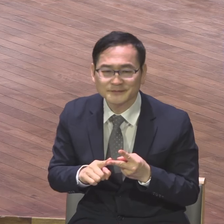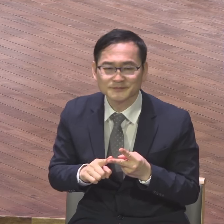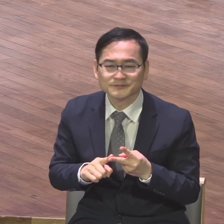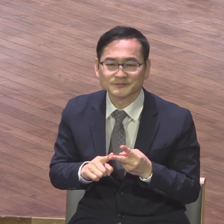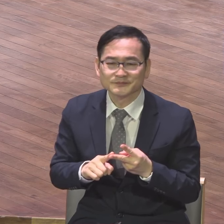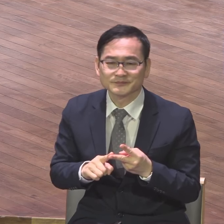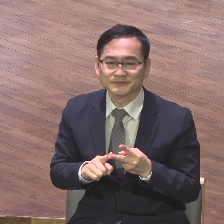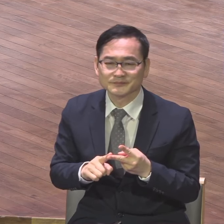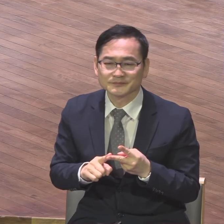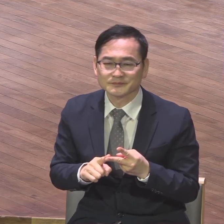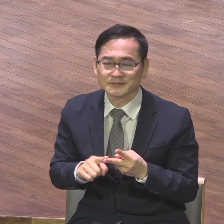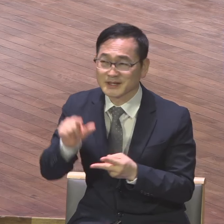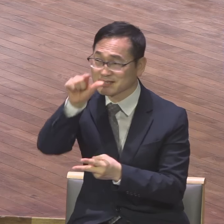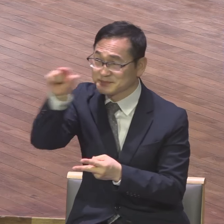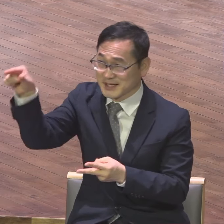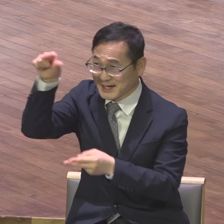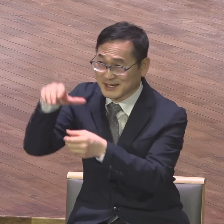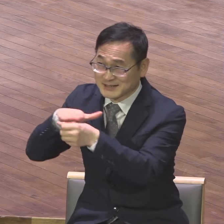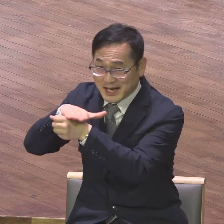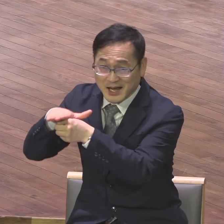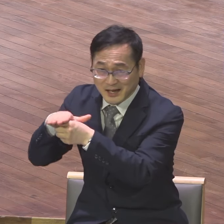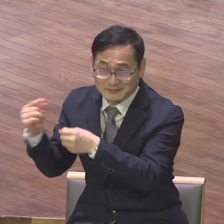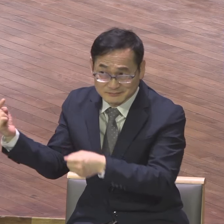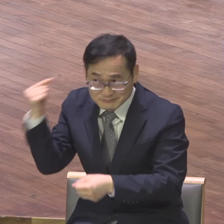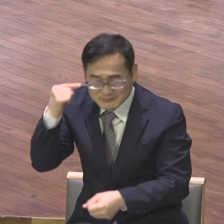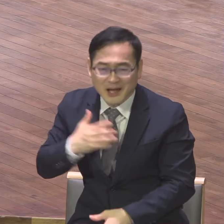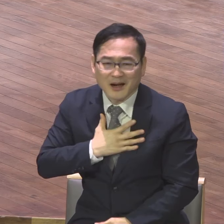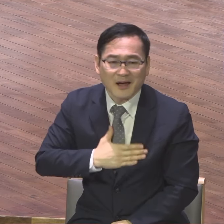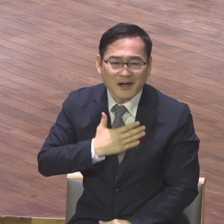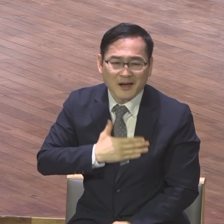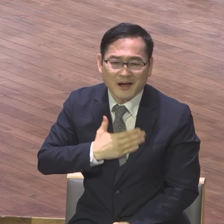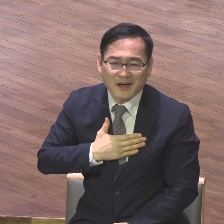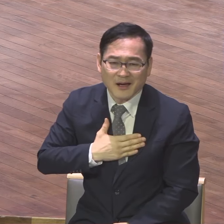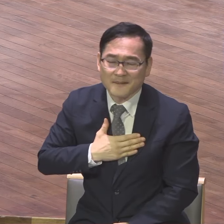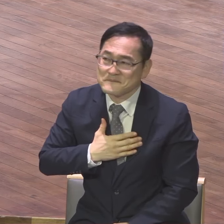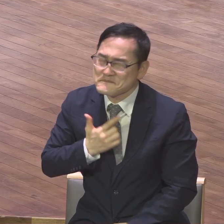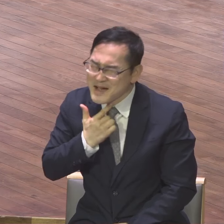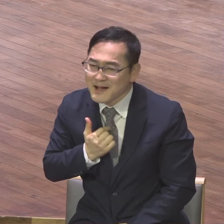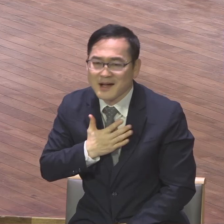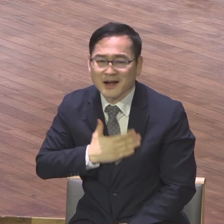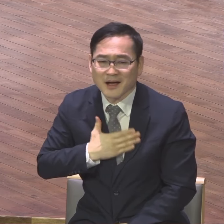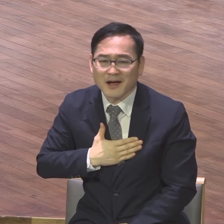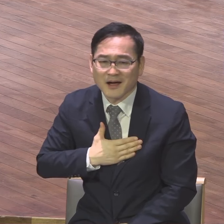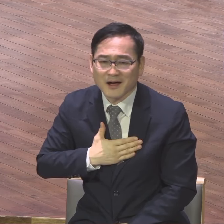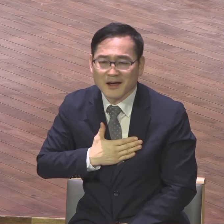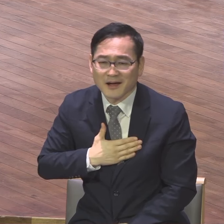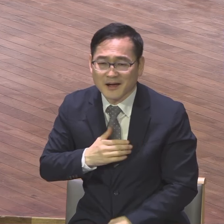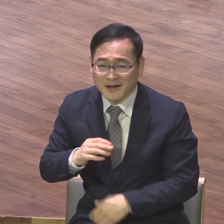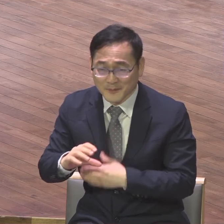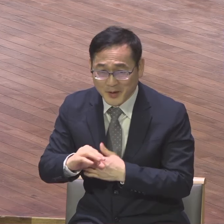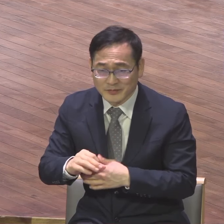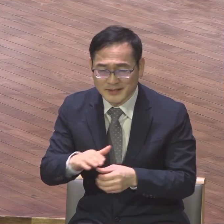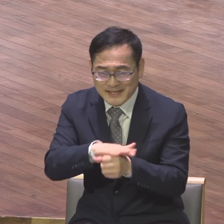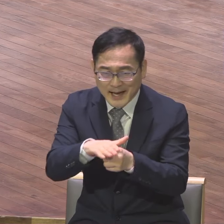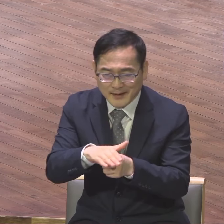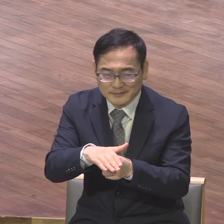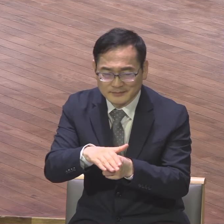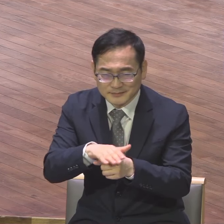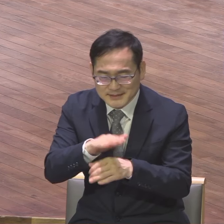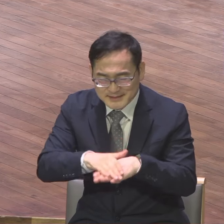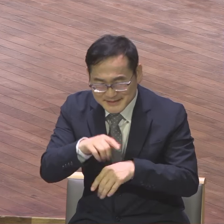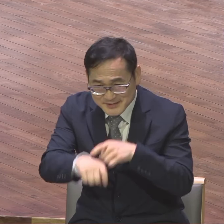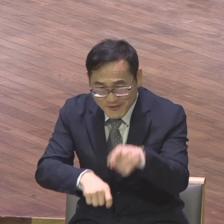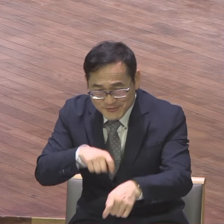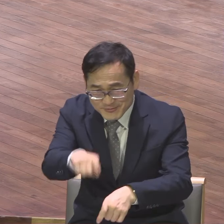처음부터 들은 십자가 사랑의 복음으로 완전 체질화된 생명을 회복시켜 나가는 전도자가 다